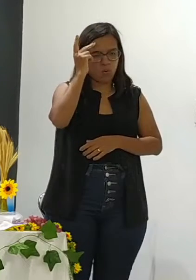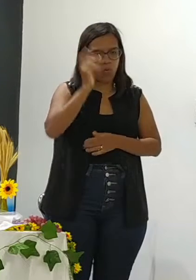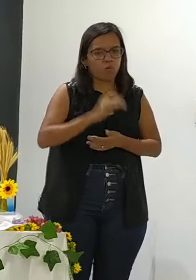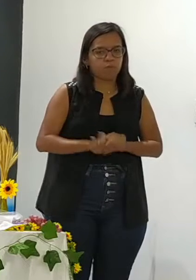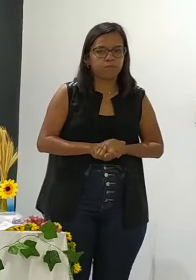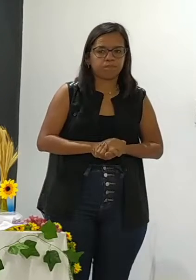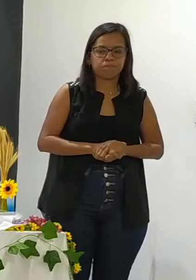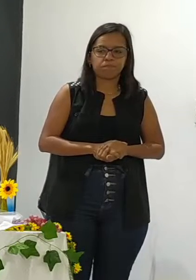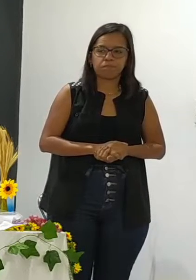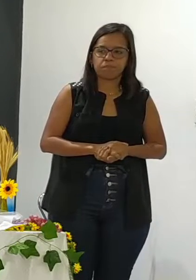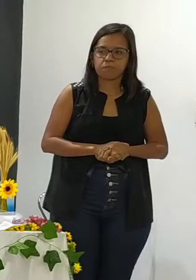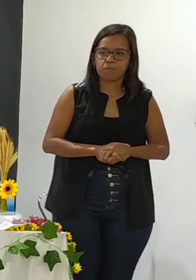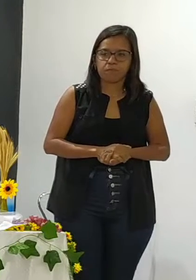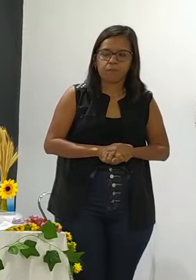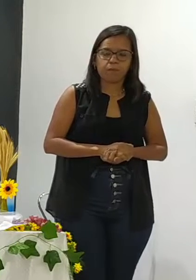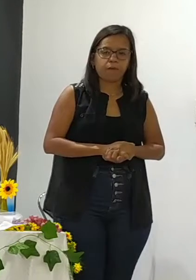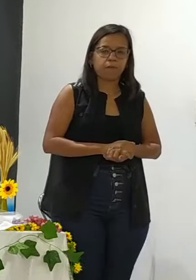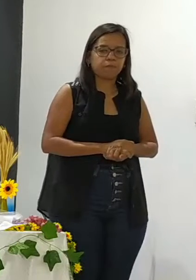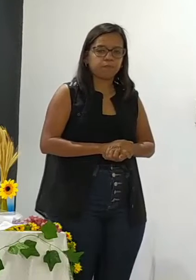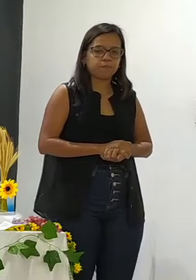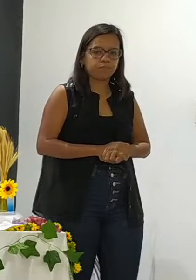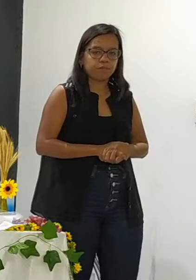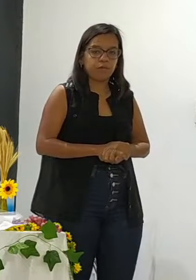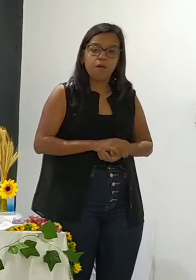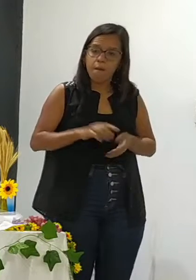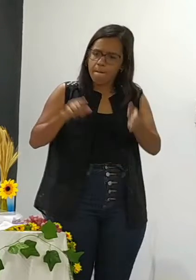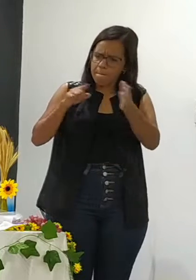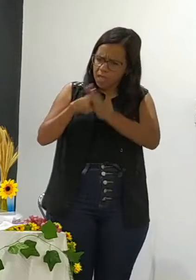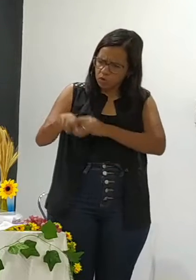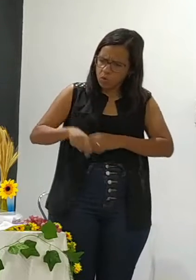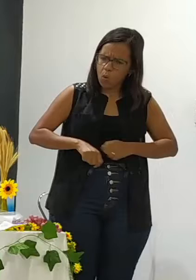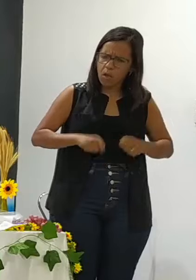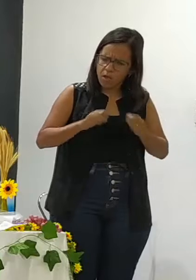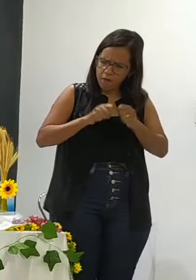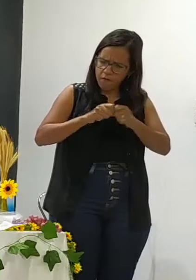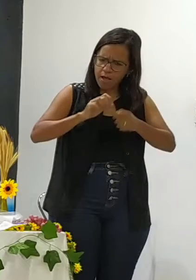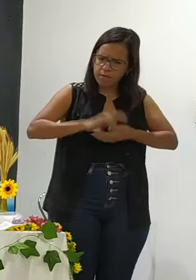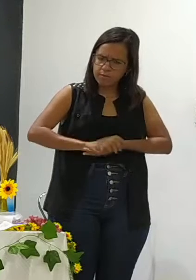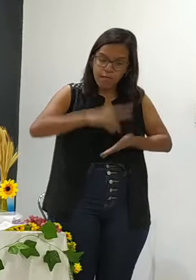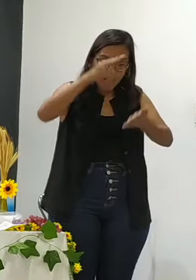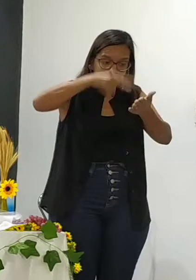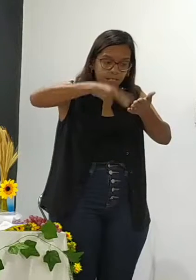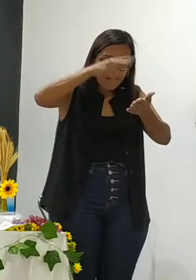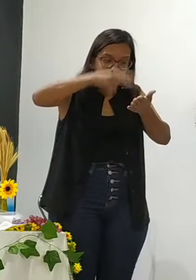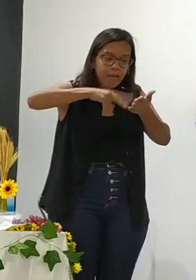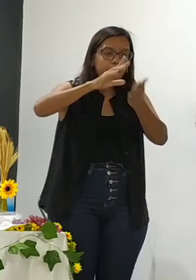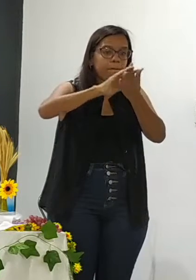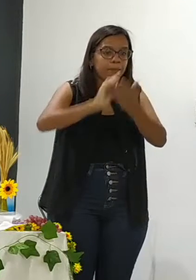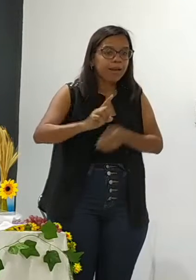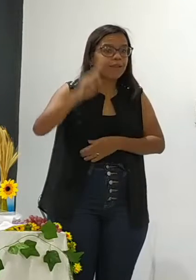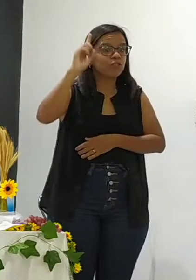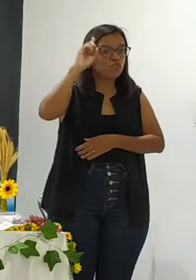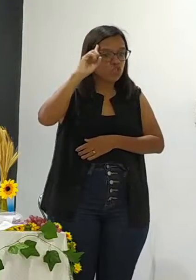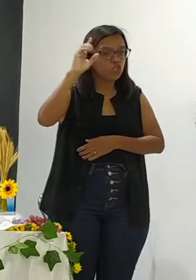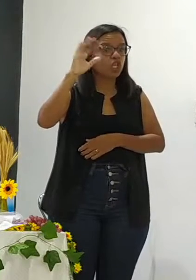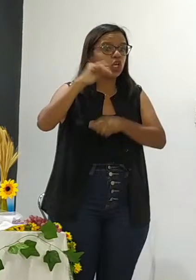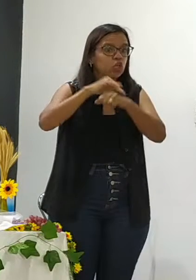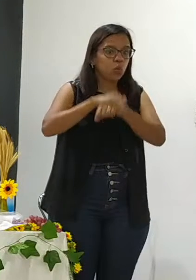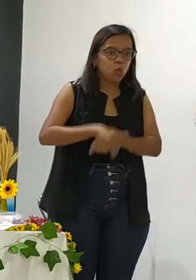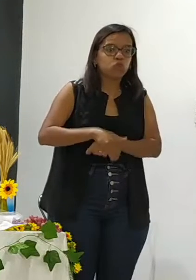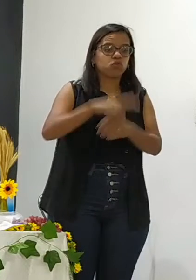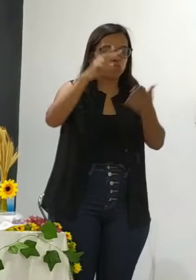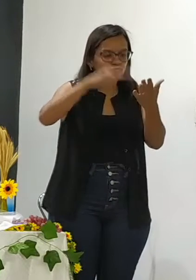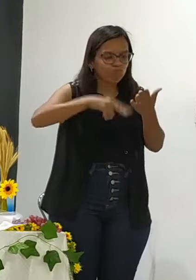Não perguntou o que é que eu te diga que tu faça. Leia a tua minha palavra dia e noite, se